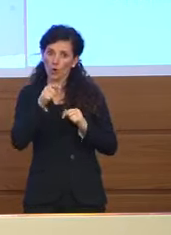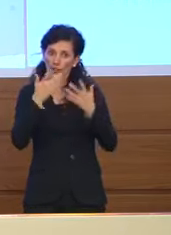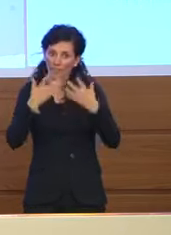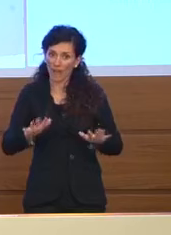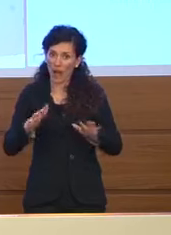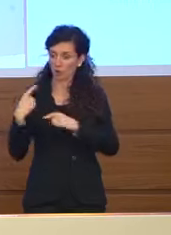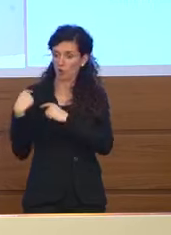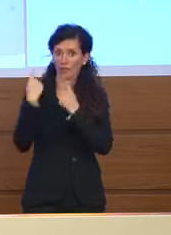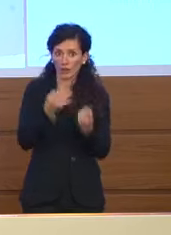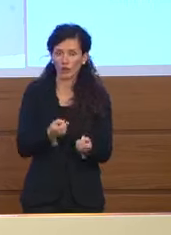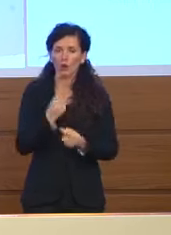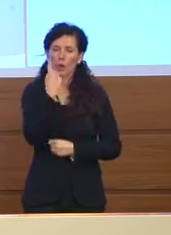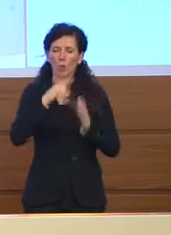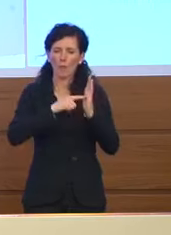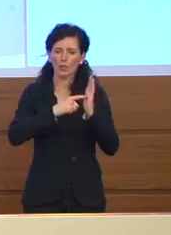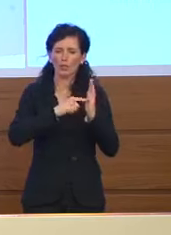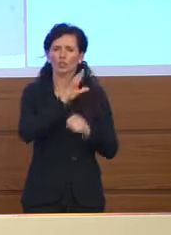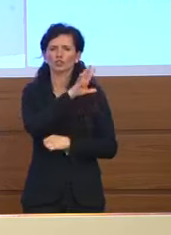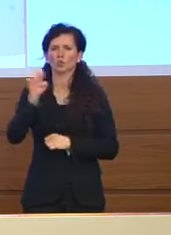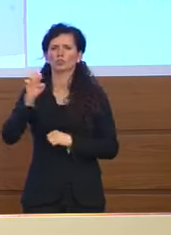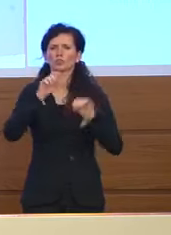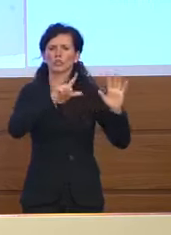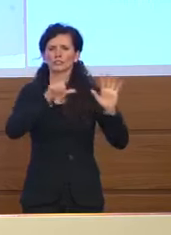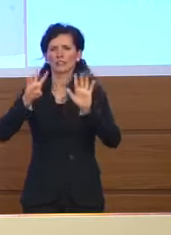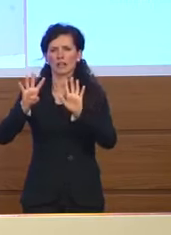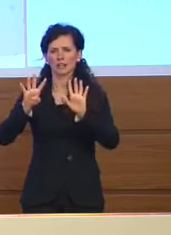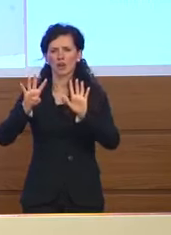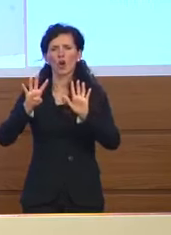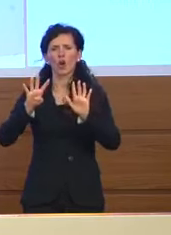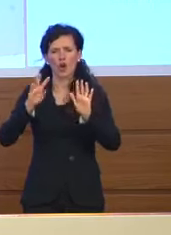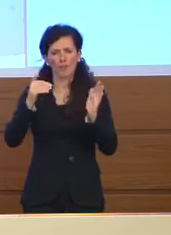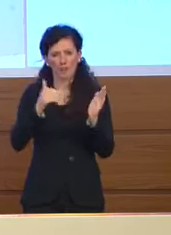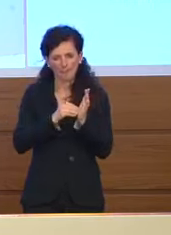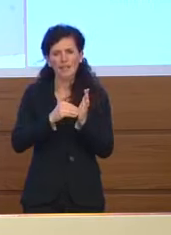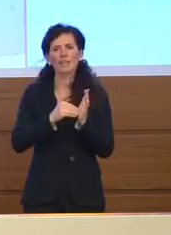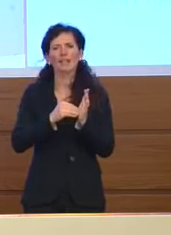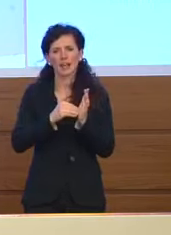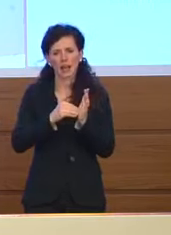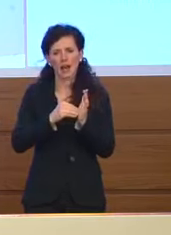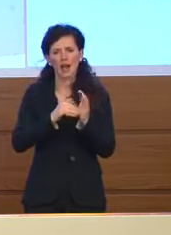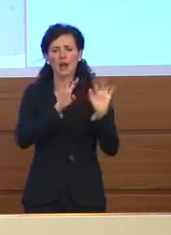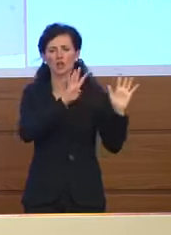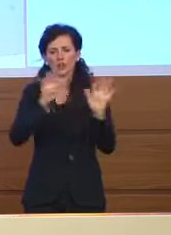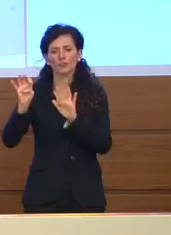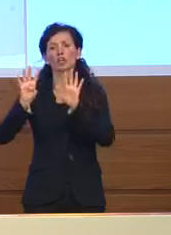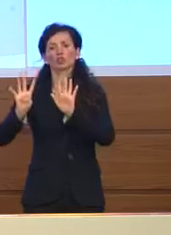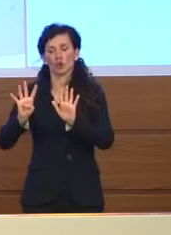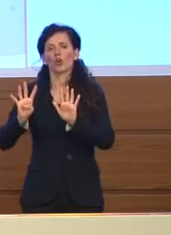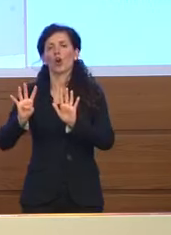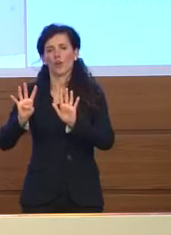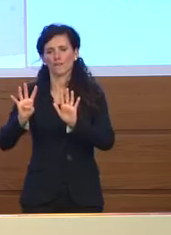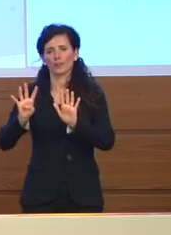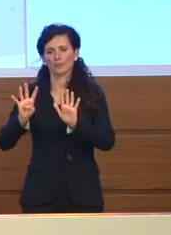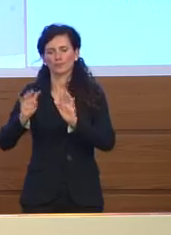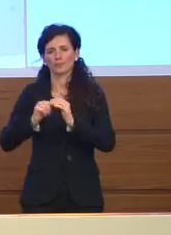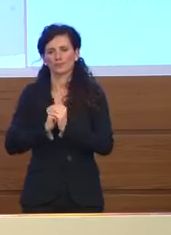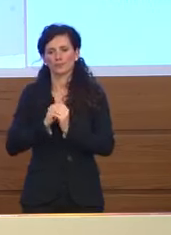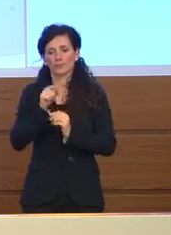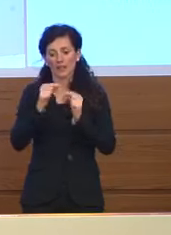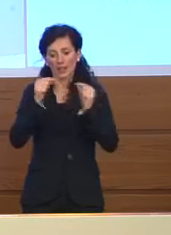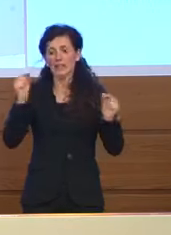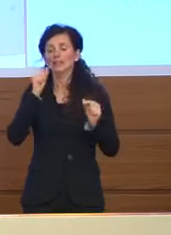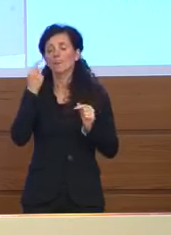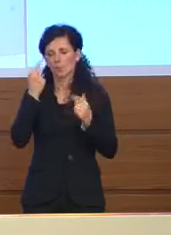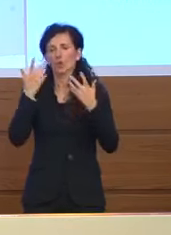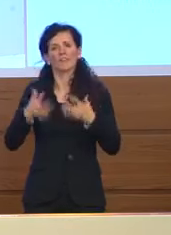fino ad oggi di 1.579.000 e 909 tamponi